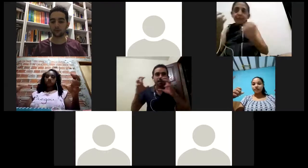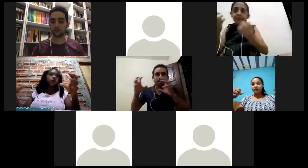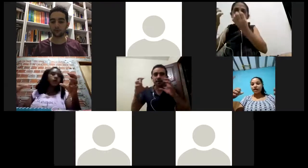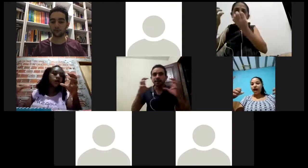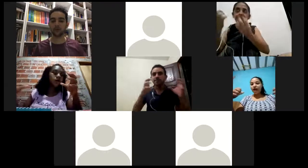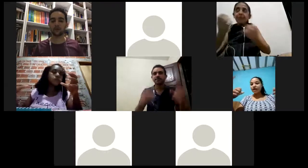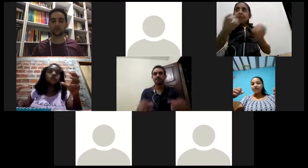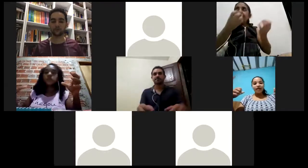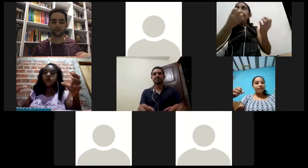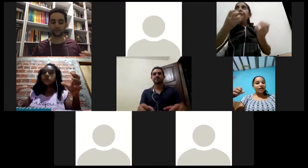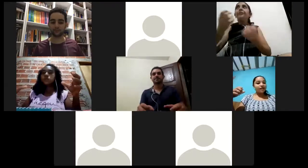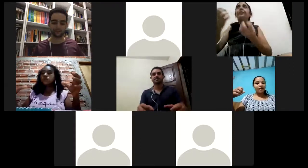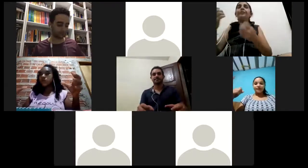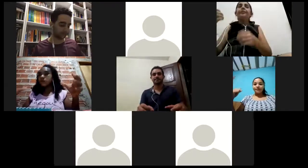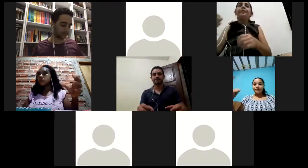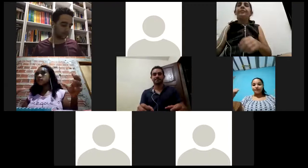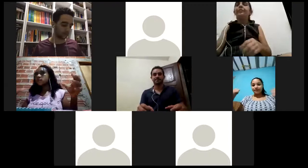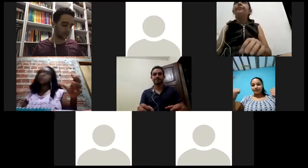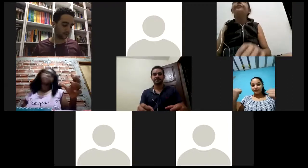E come a melancia.